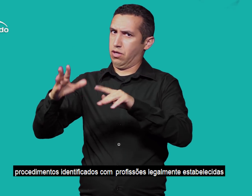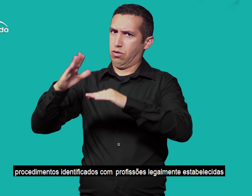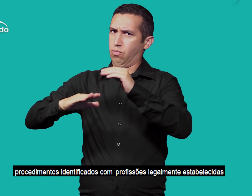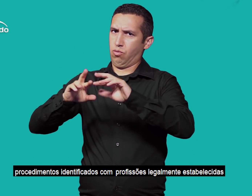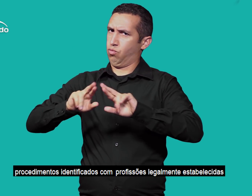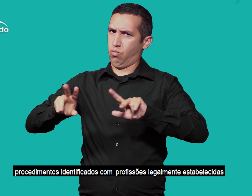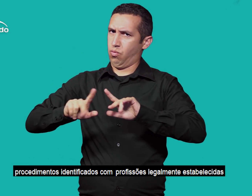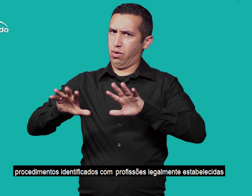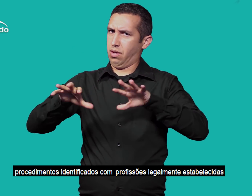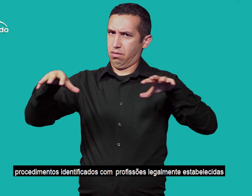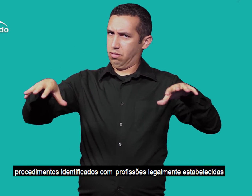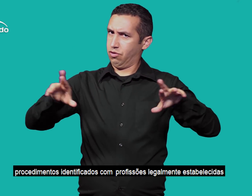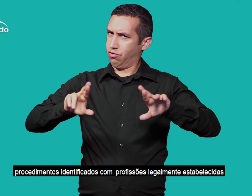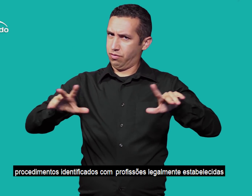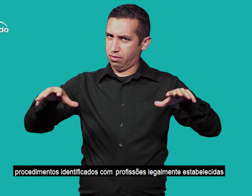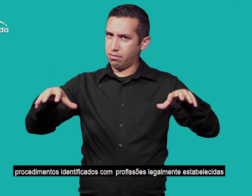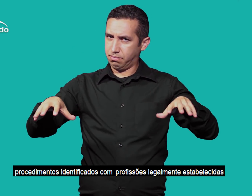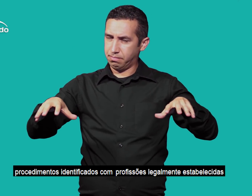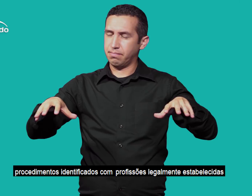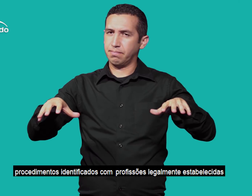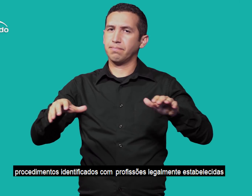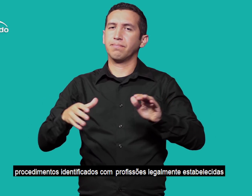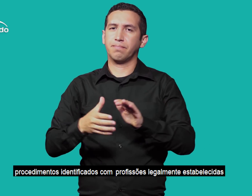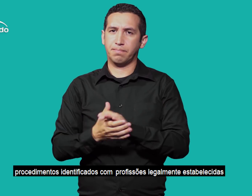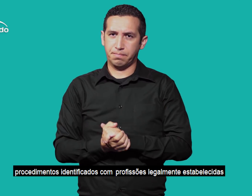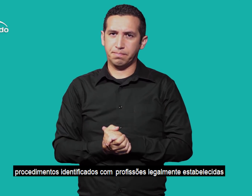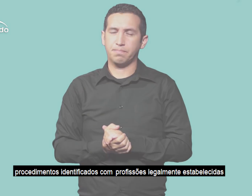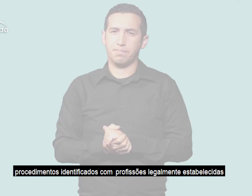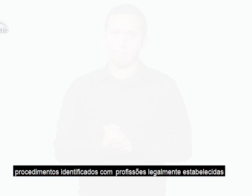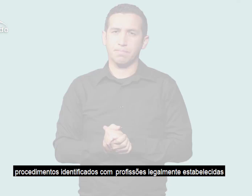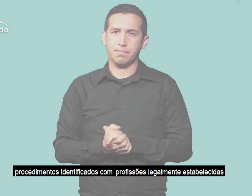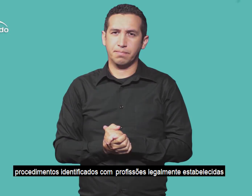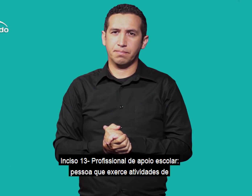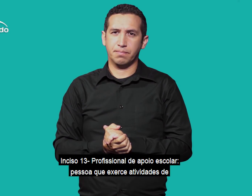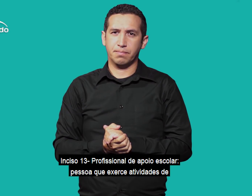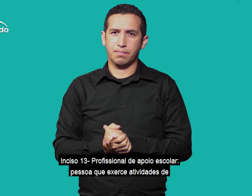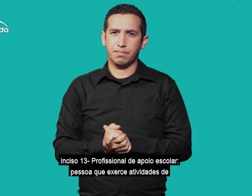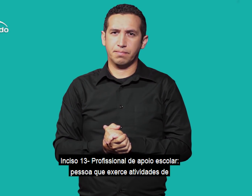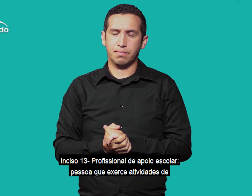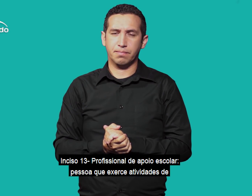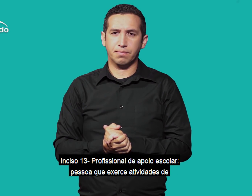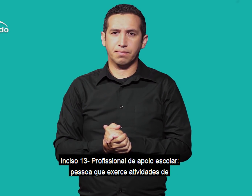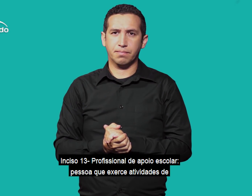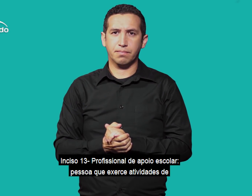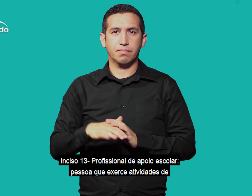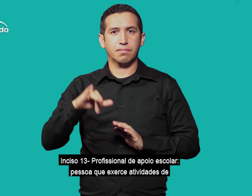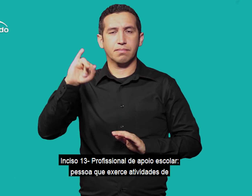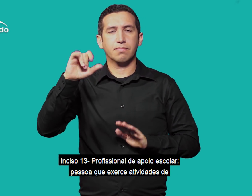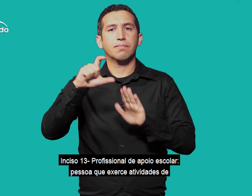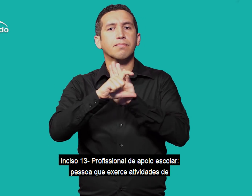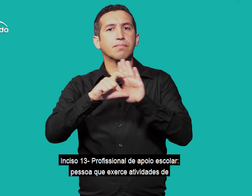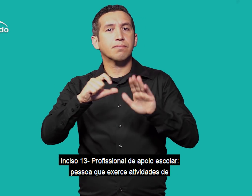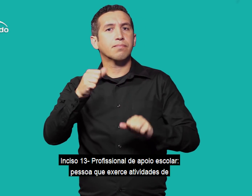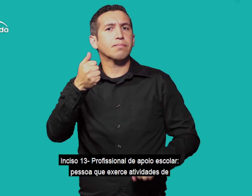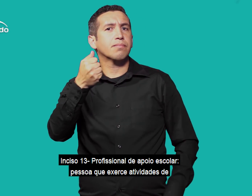com profissões legalmente estabelecidas inciso 13 profissional de apoio